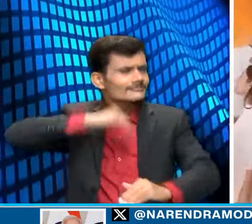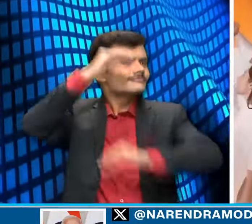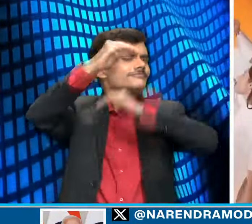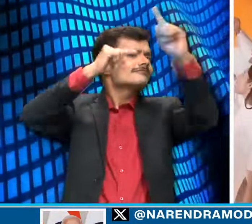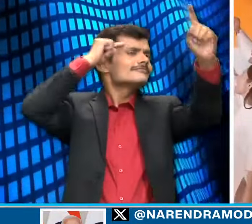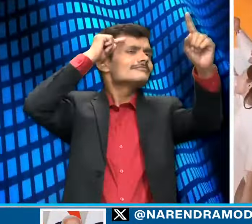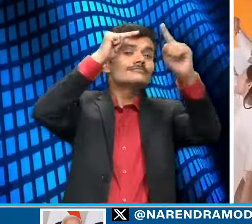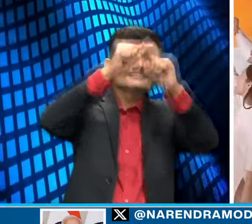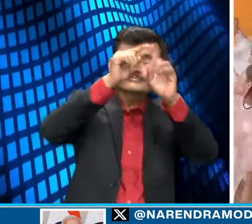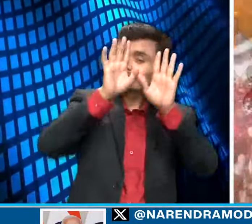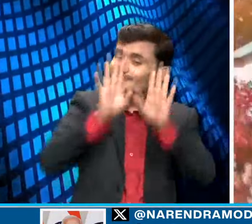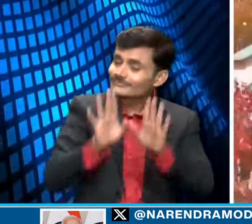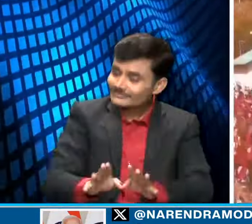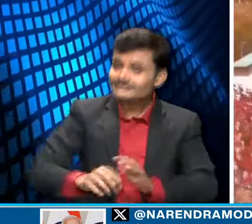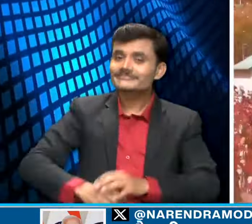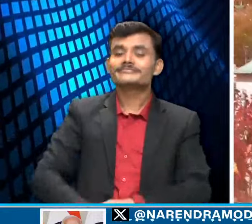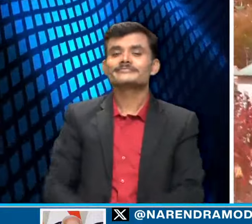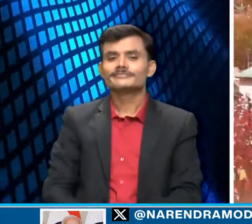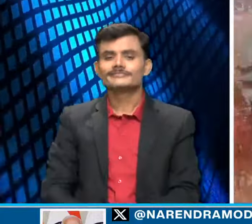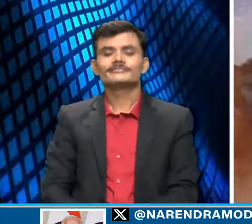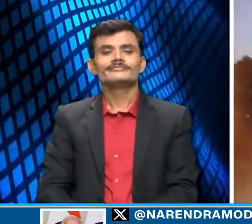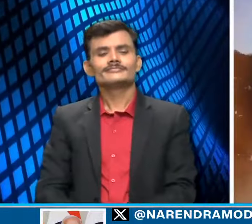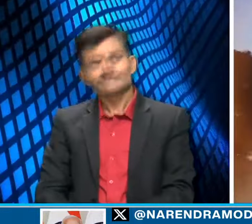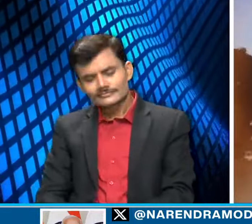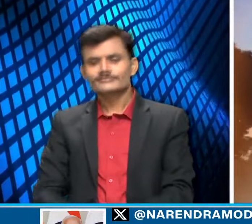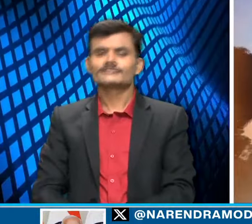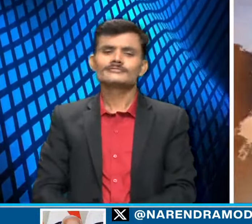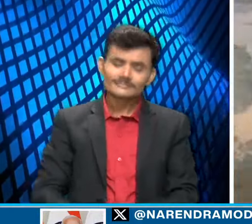بھارت کے لیے